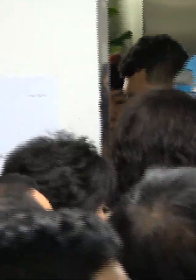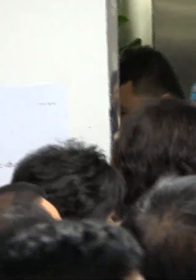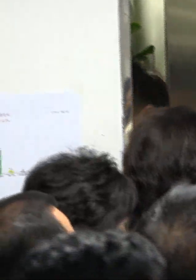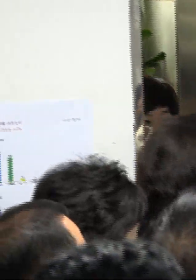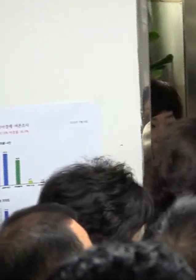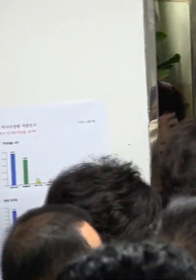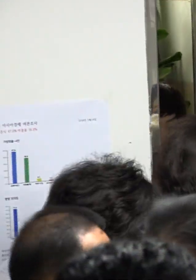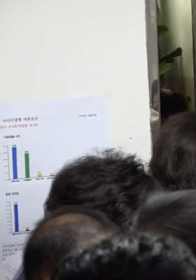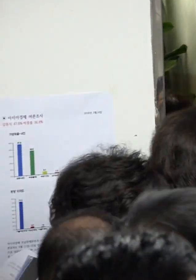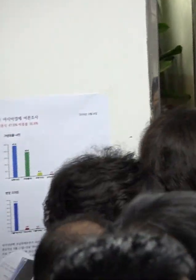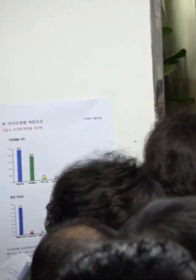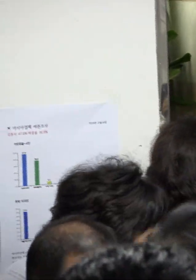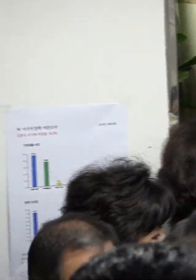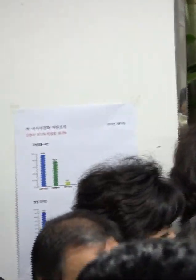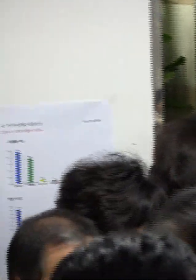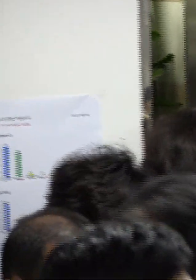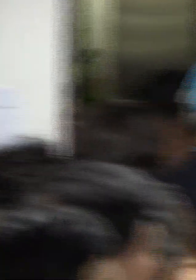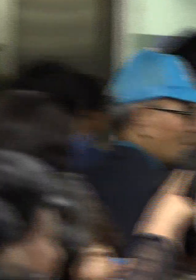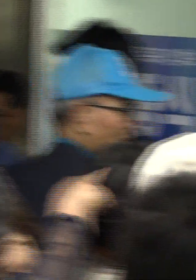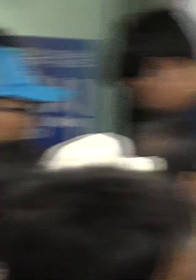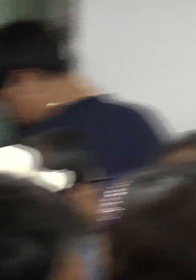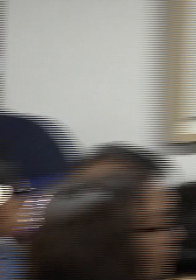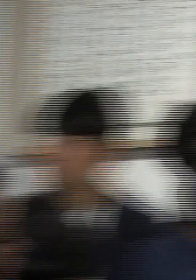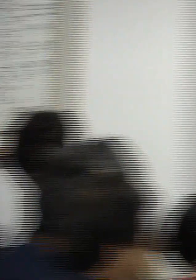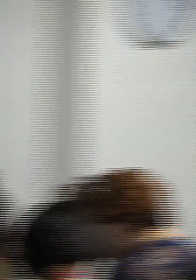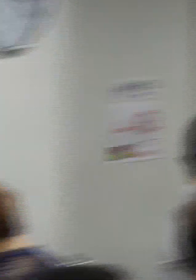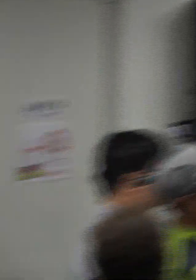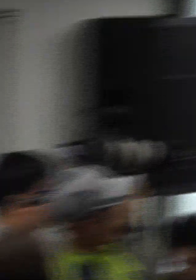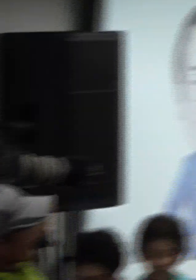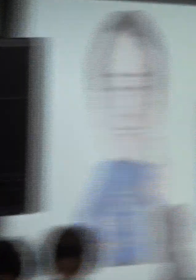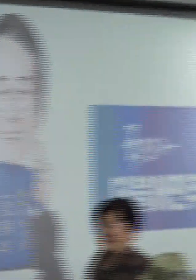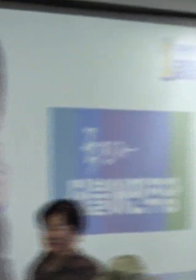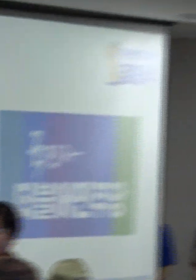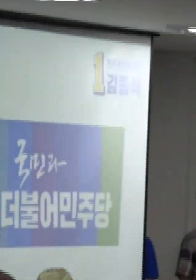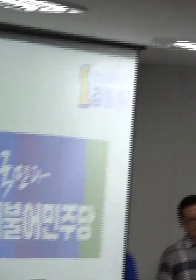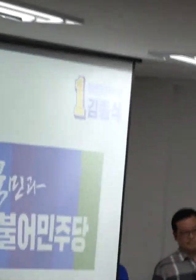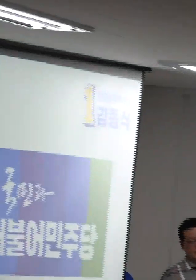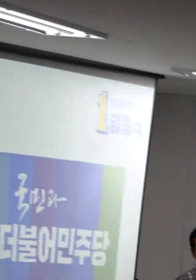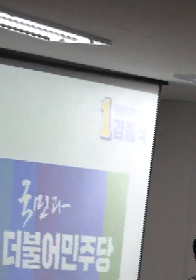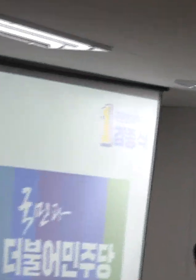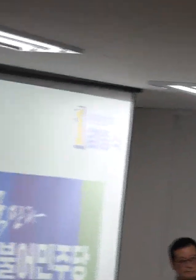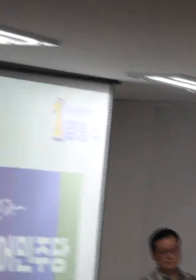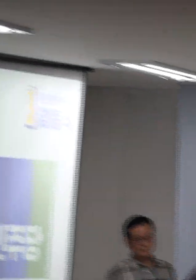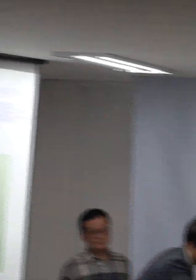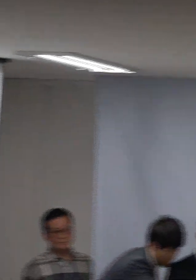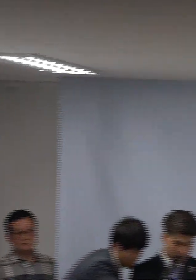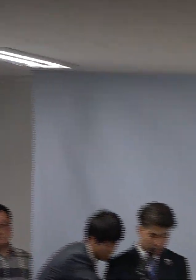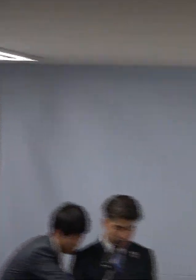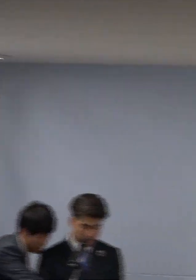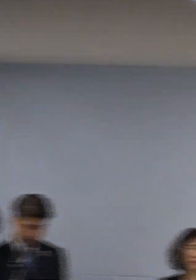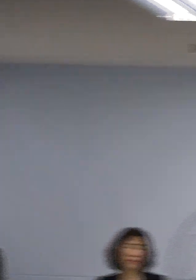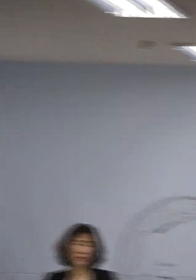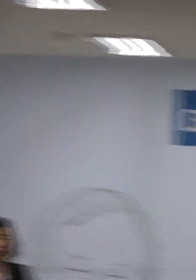지난 2017년 4월 29일 평화광장에서